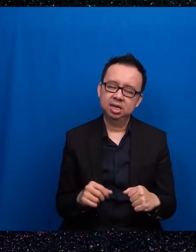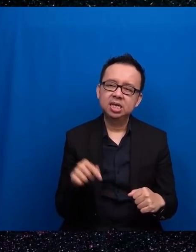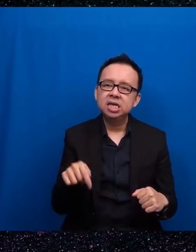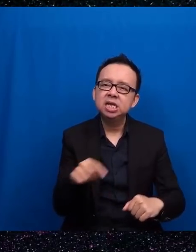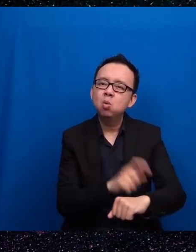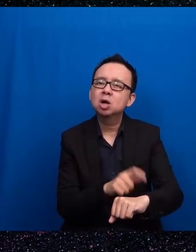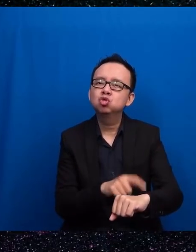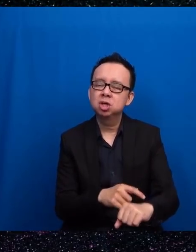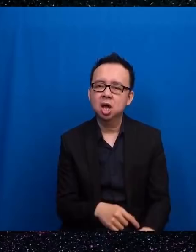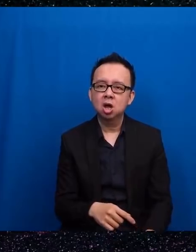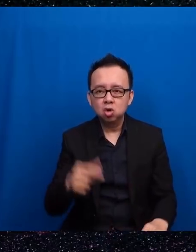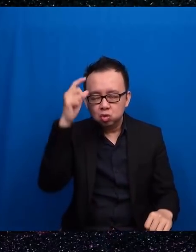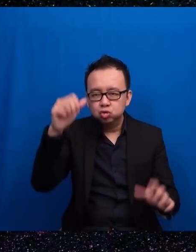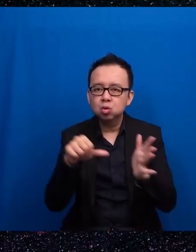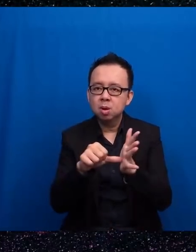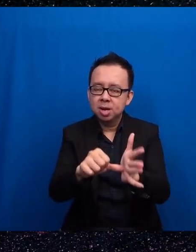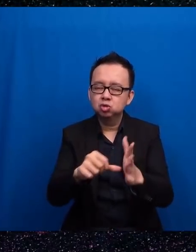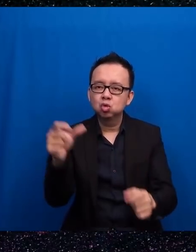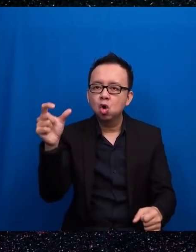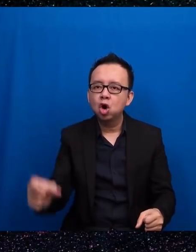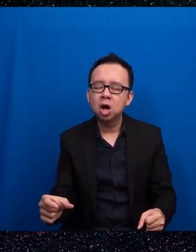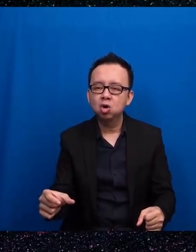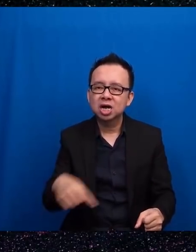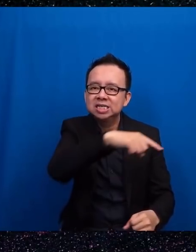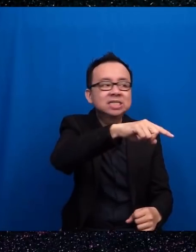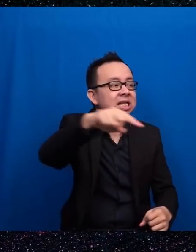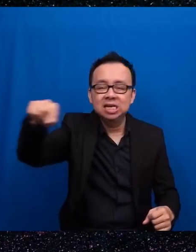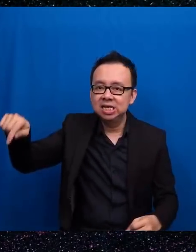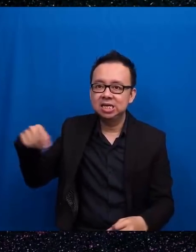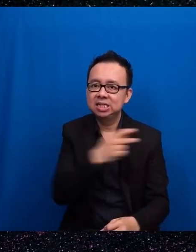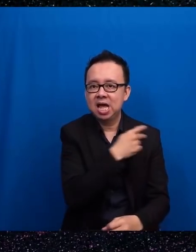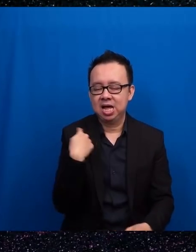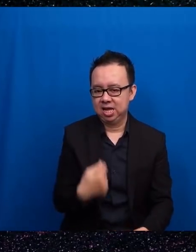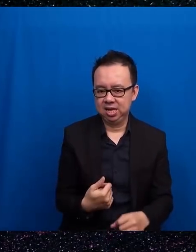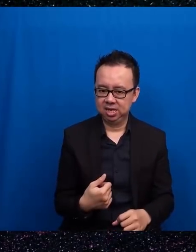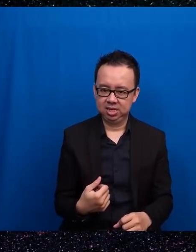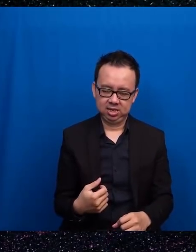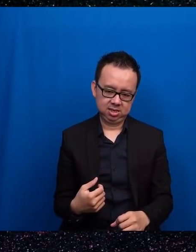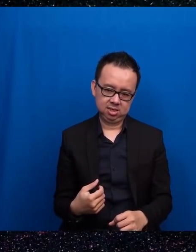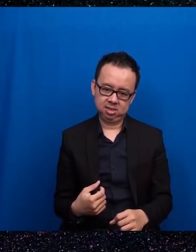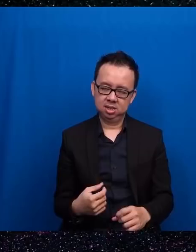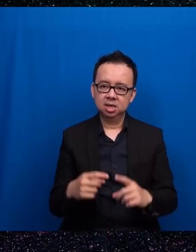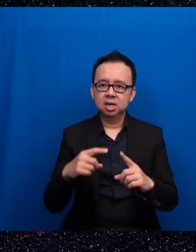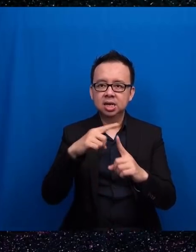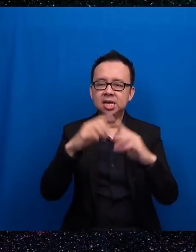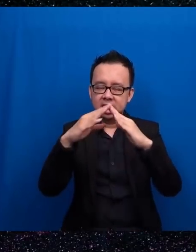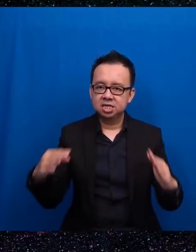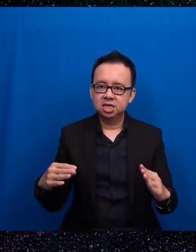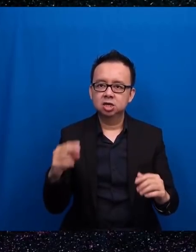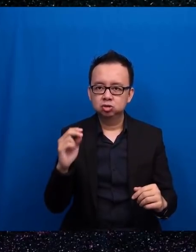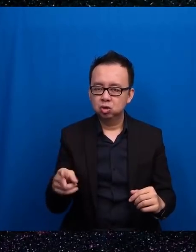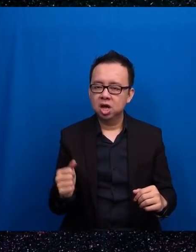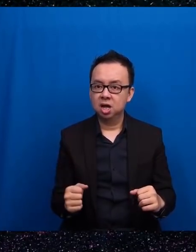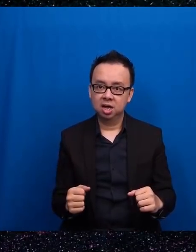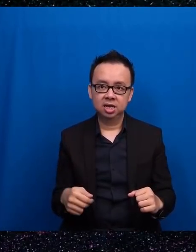waktunya kita membantu orang-orang yang ada di sekeliling kita. Gereja juga terutama. Ini